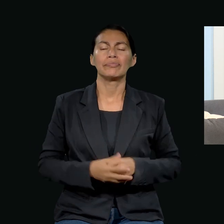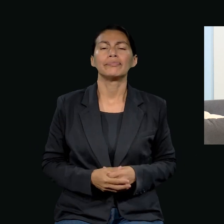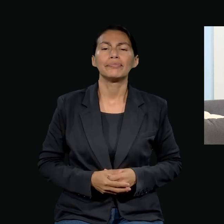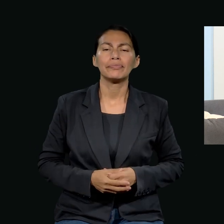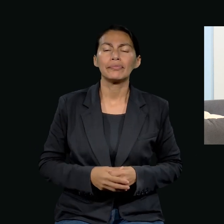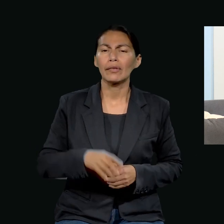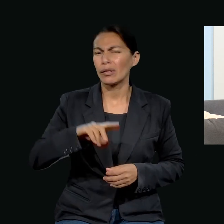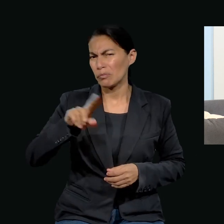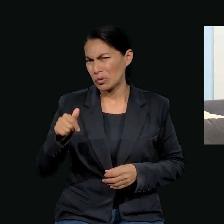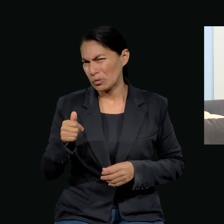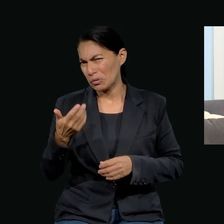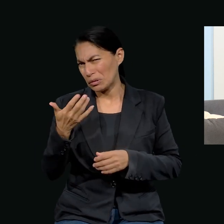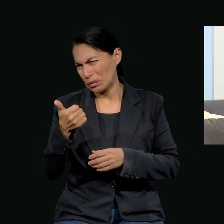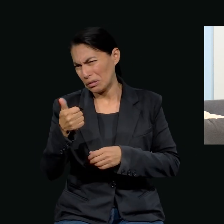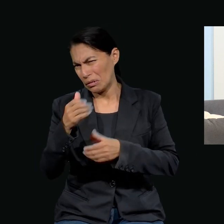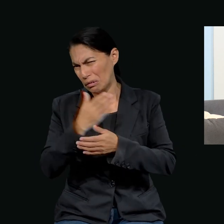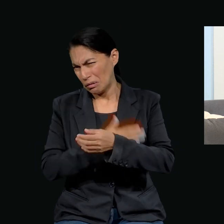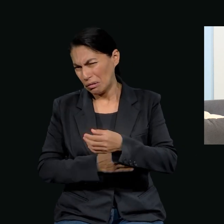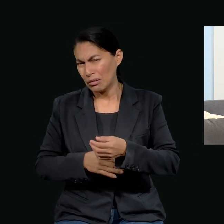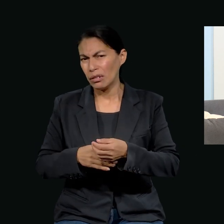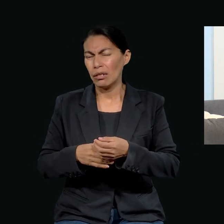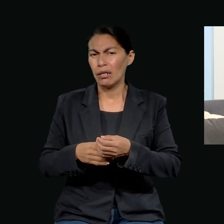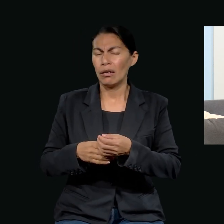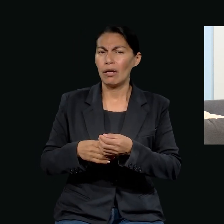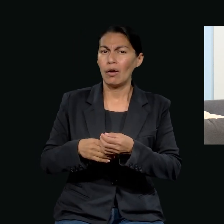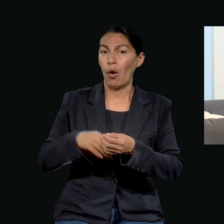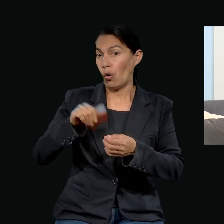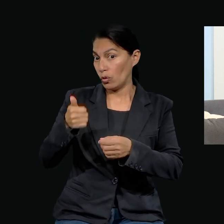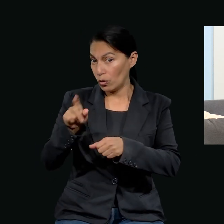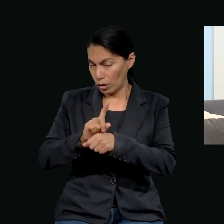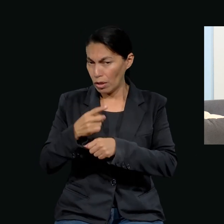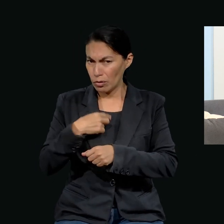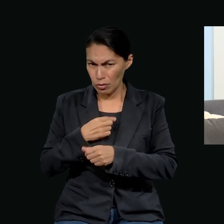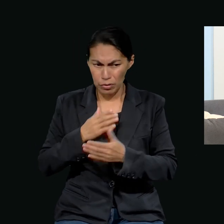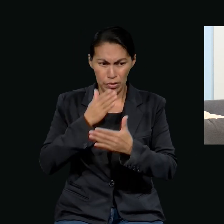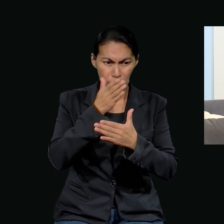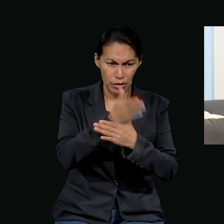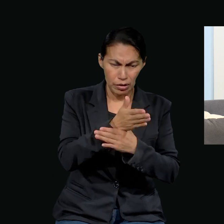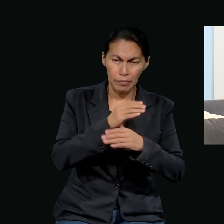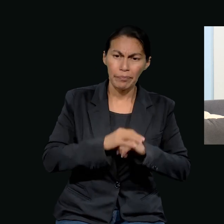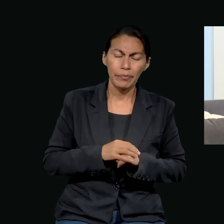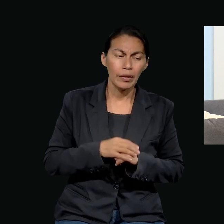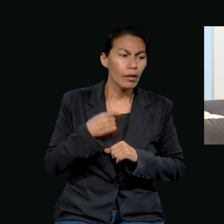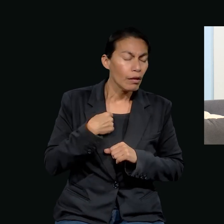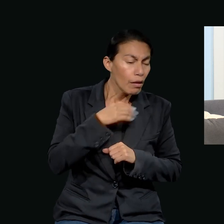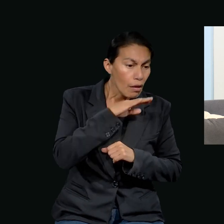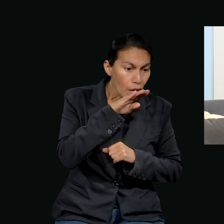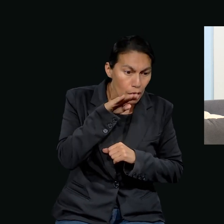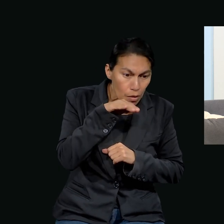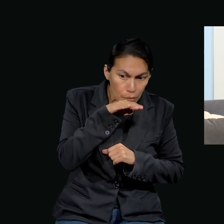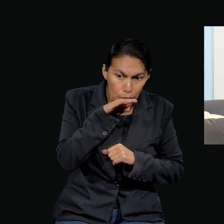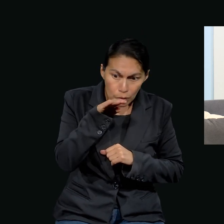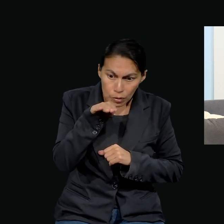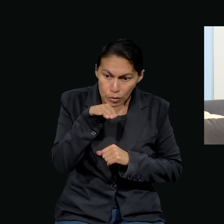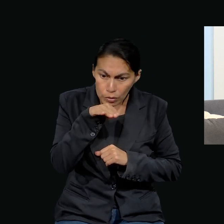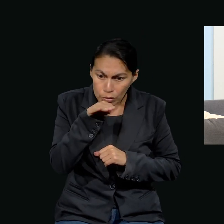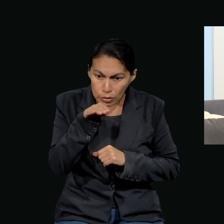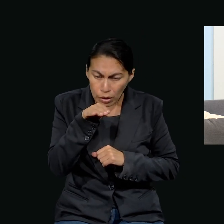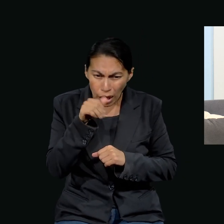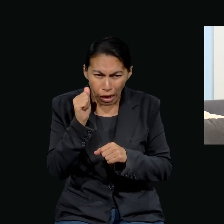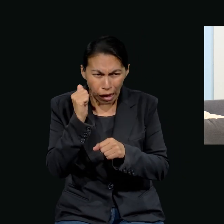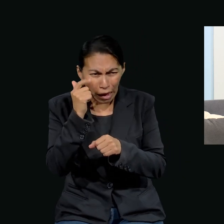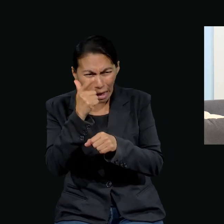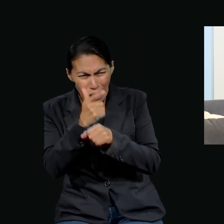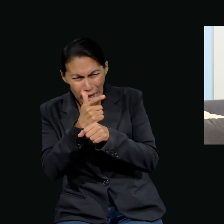pudimos llegar, o pude yo llegar, y me pongo a buscar y me encuentro así, lo lejos en